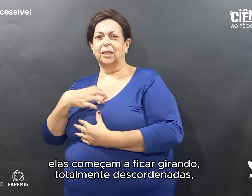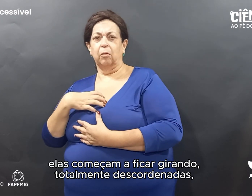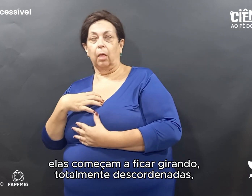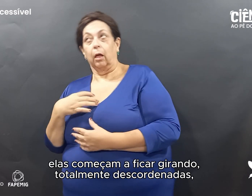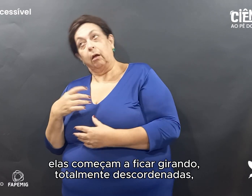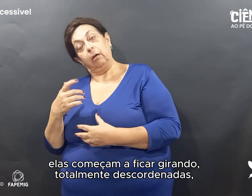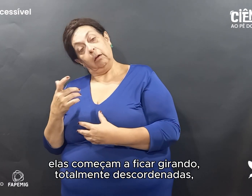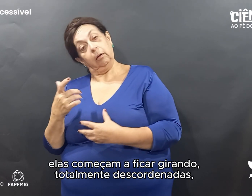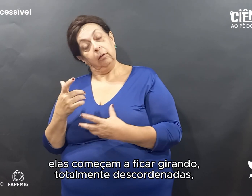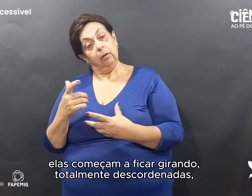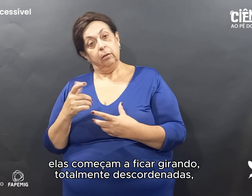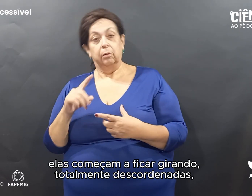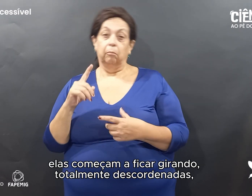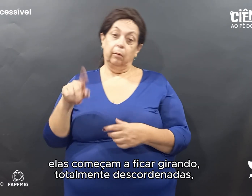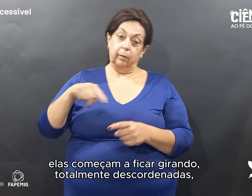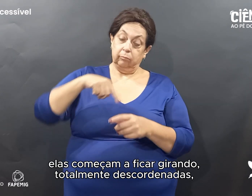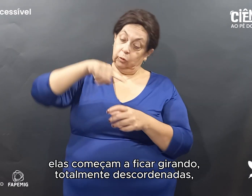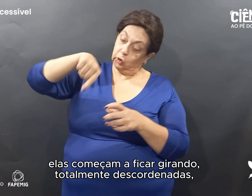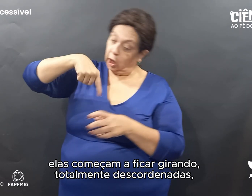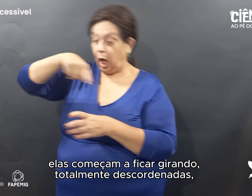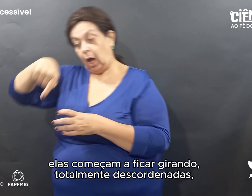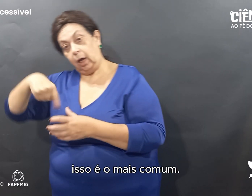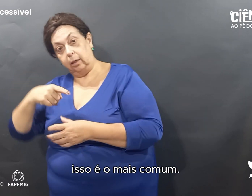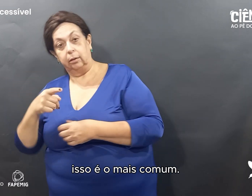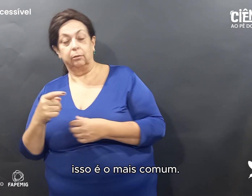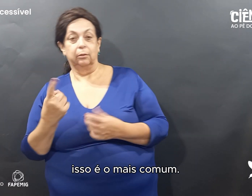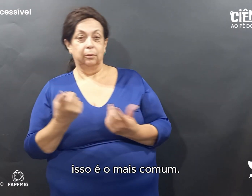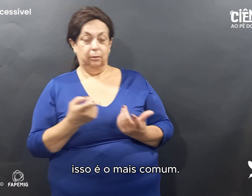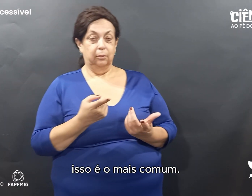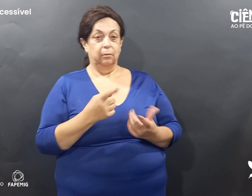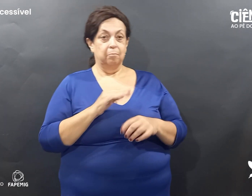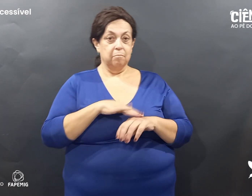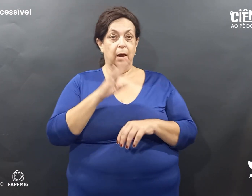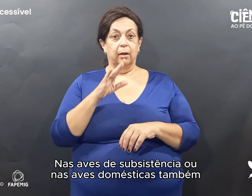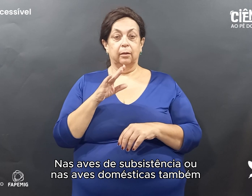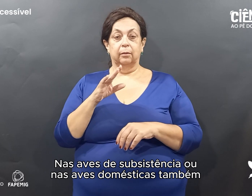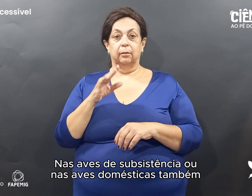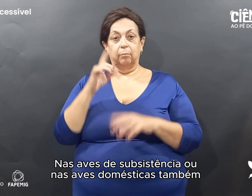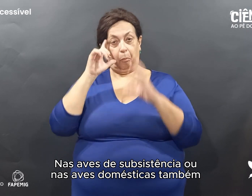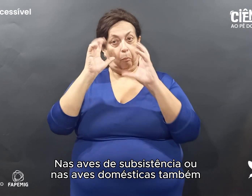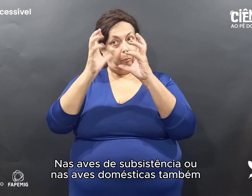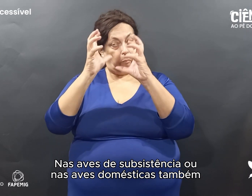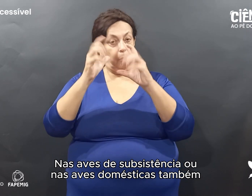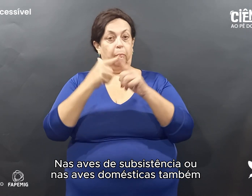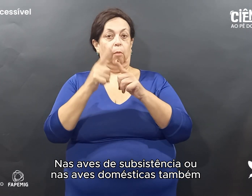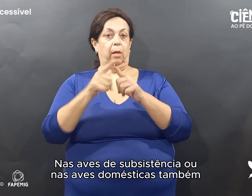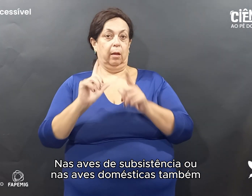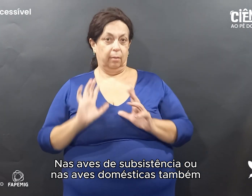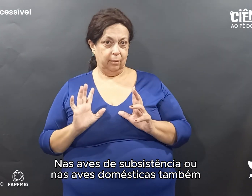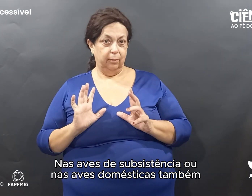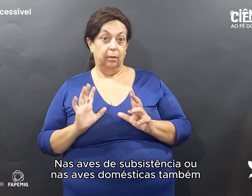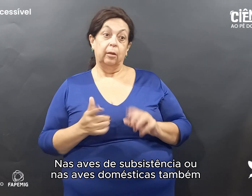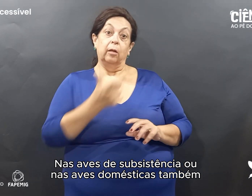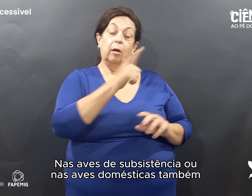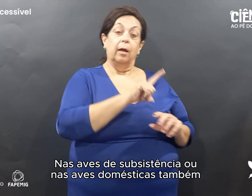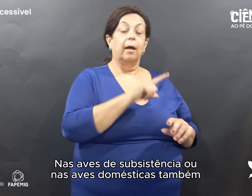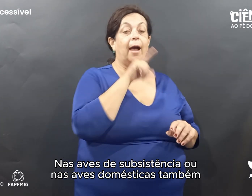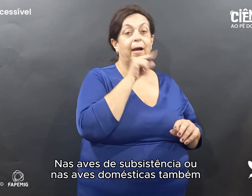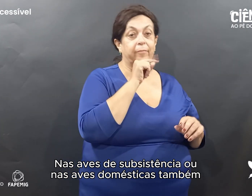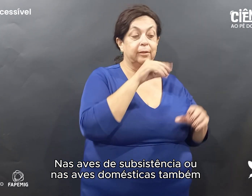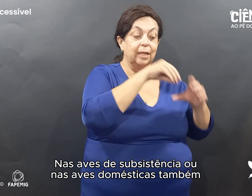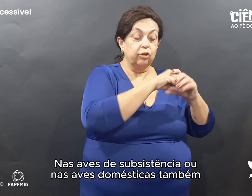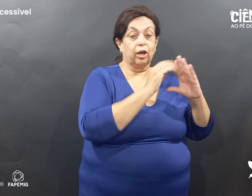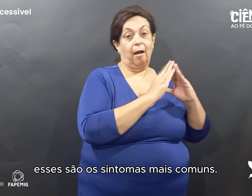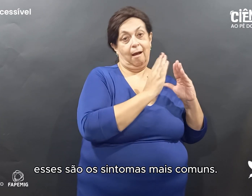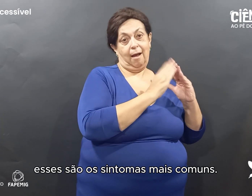neurológico, elas começam a ficar girando, totalmente descoordenadas, isso é o mais comum. Nas aves de subsistência ou nas aves